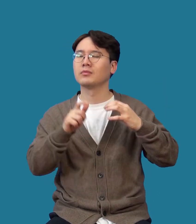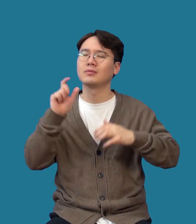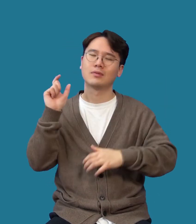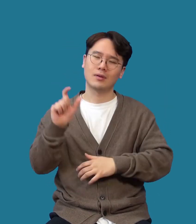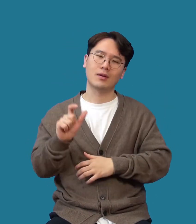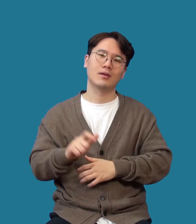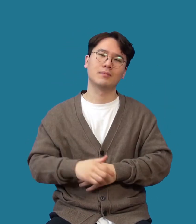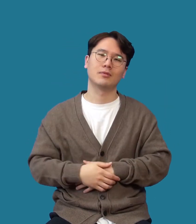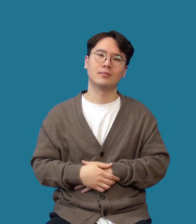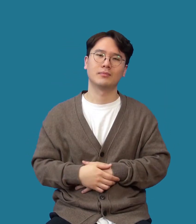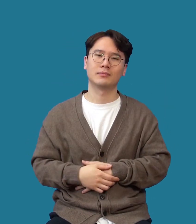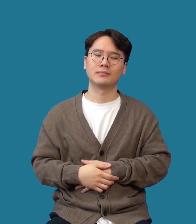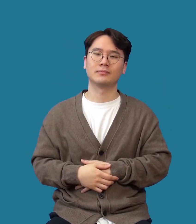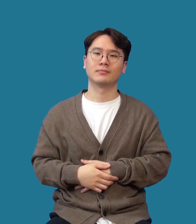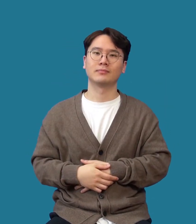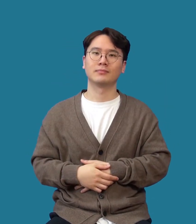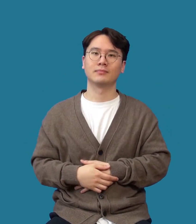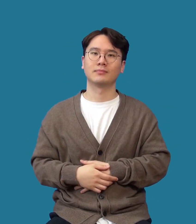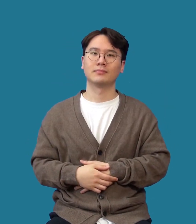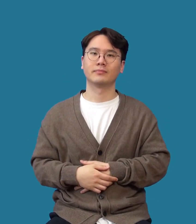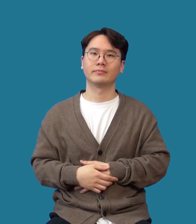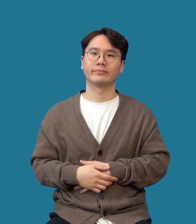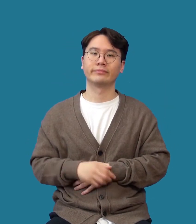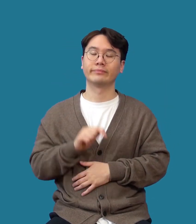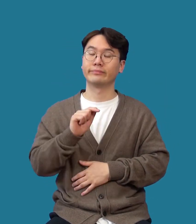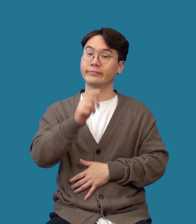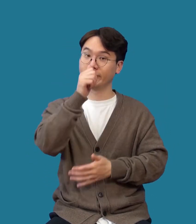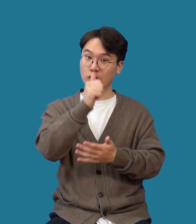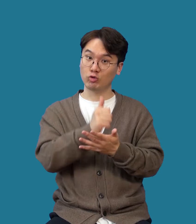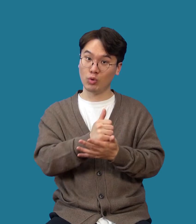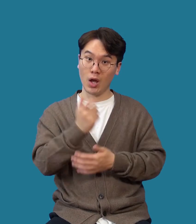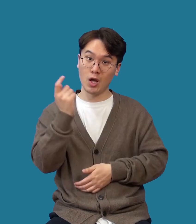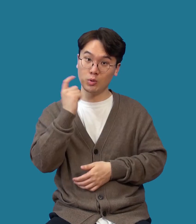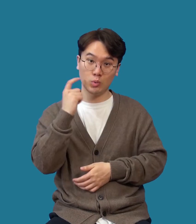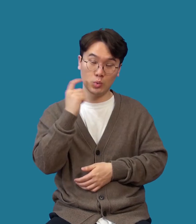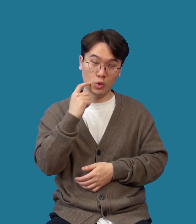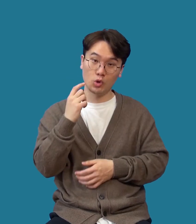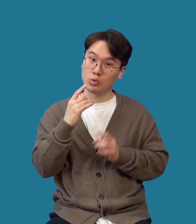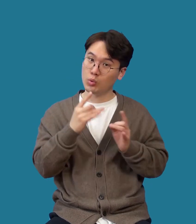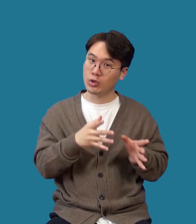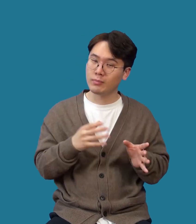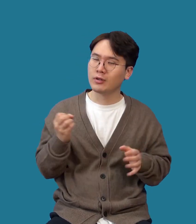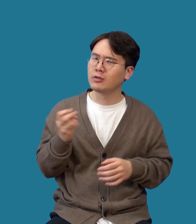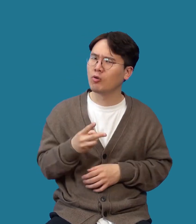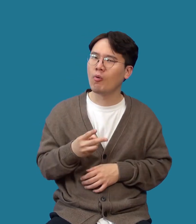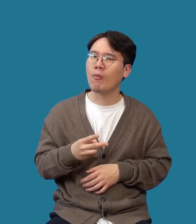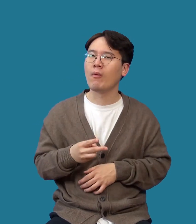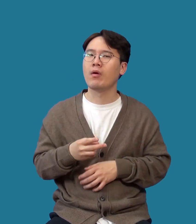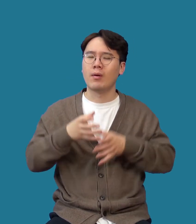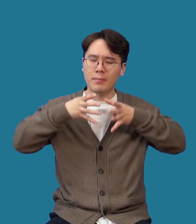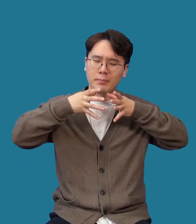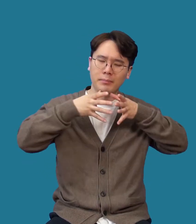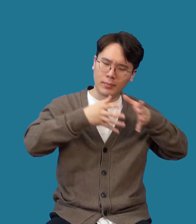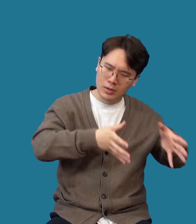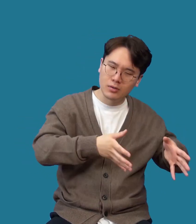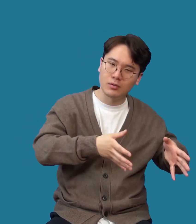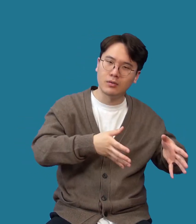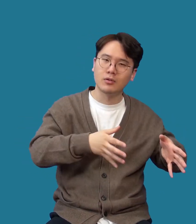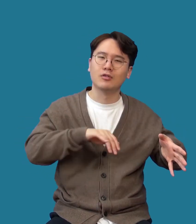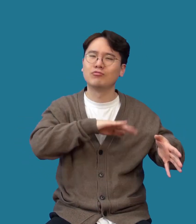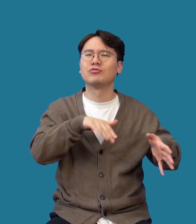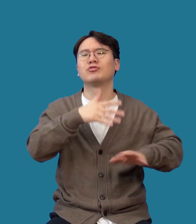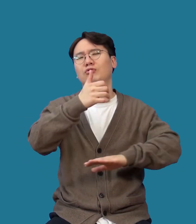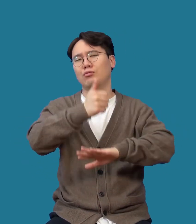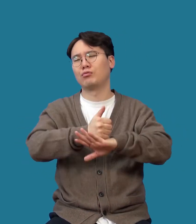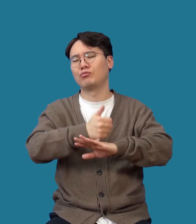강압합니다. 그런 죄의 속임과 강압에 짓눌려서 인간은 그만 죄에 끌려가는